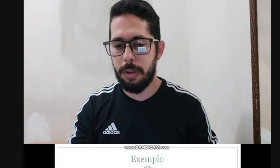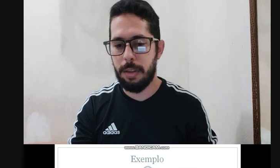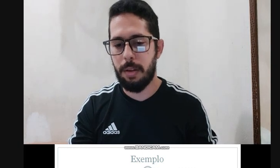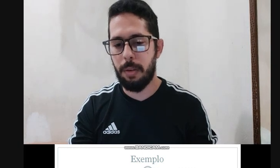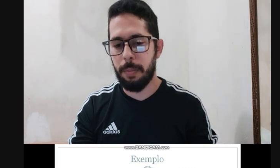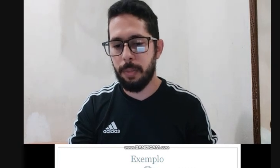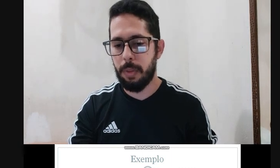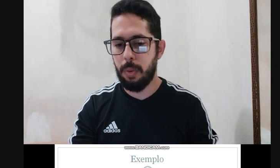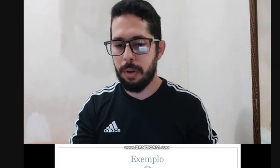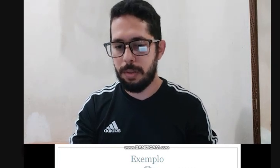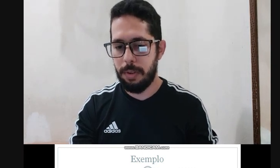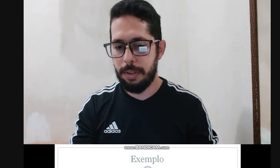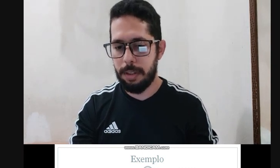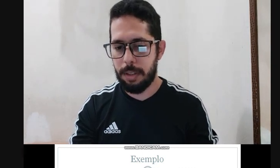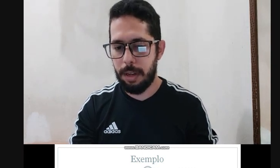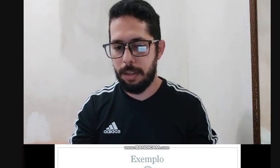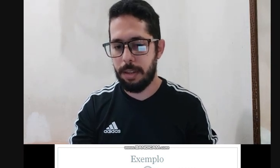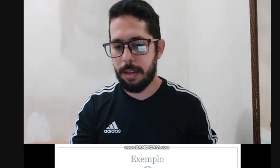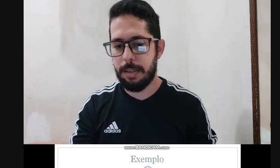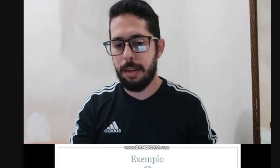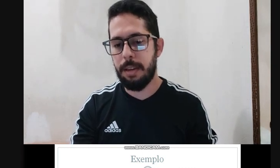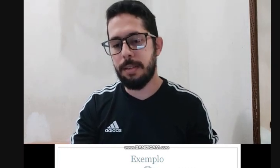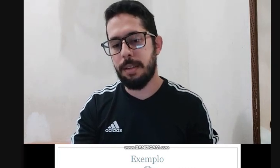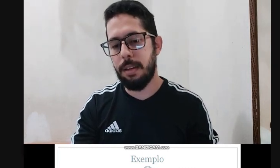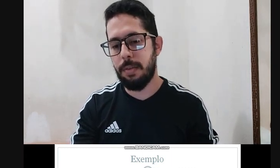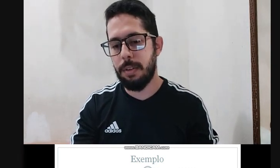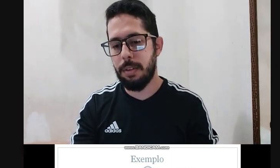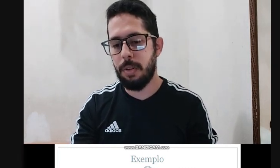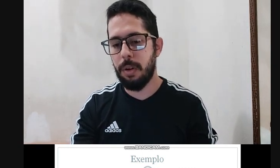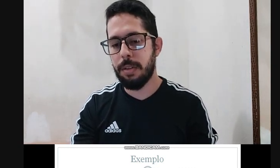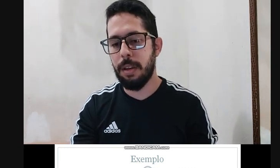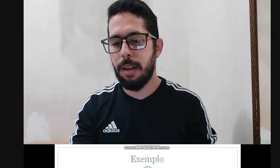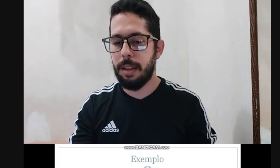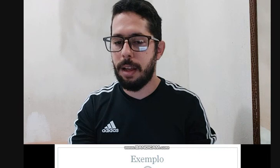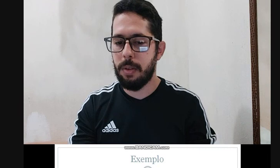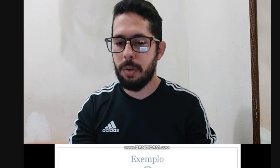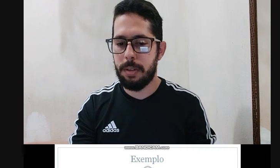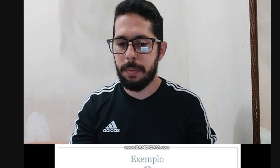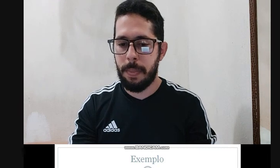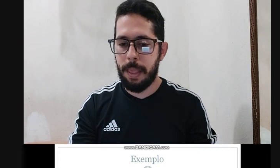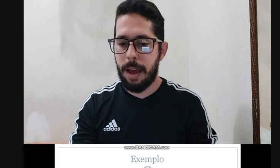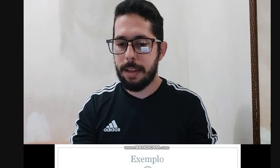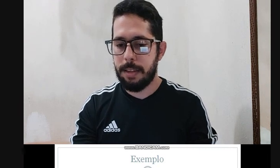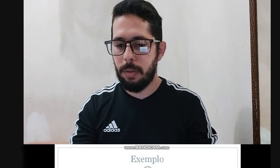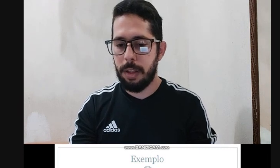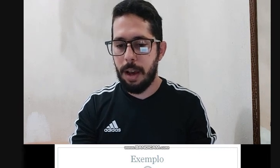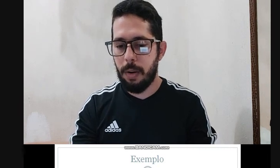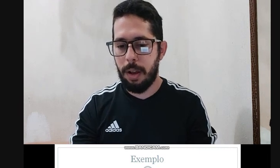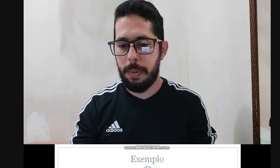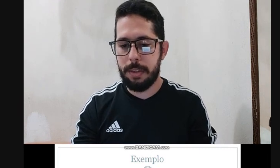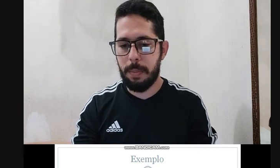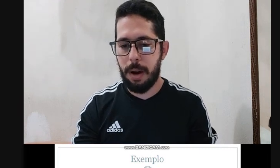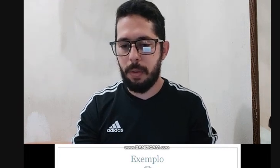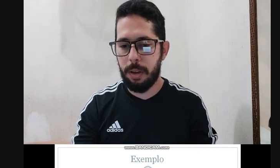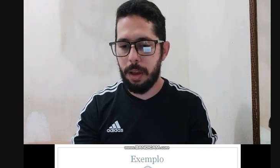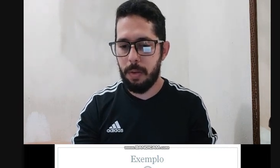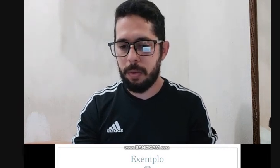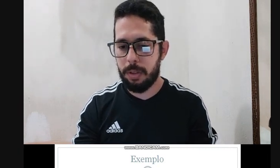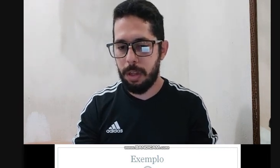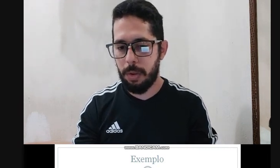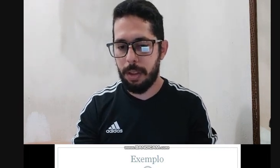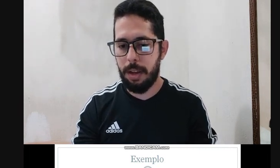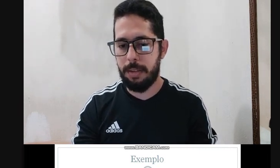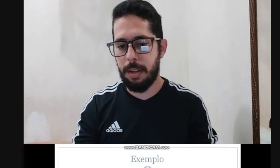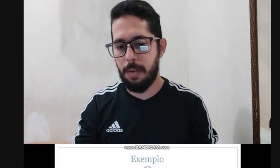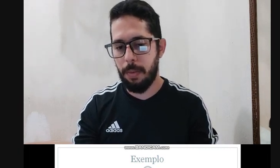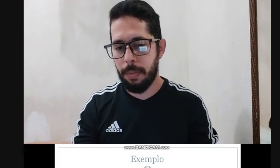3, 2. Então, ó, 2 vezes 3 dá 6, 6 vezes 2 dá 12. A segunda diagonal principal é 1,